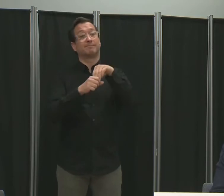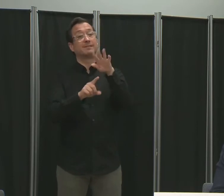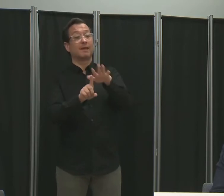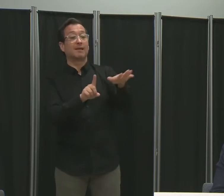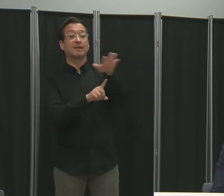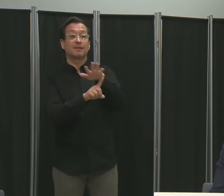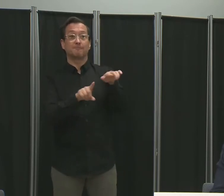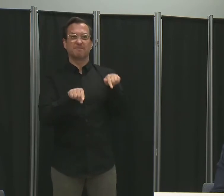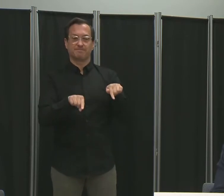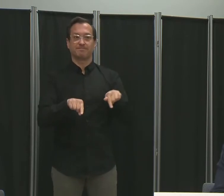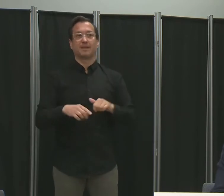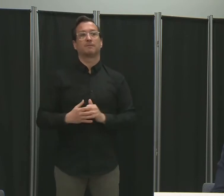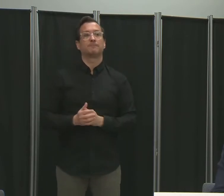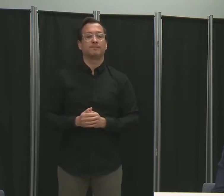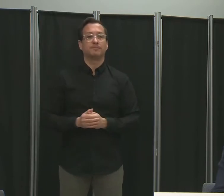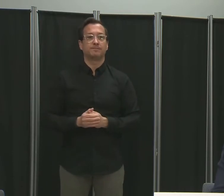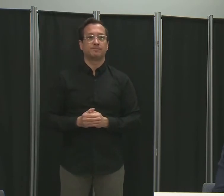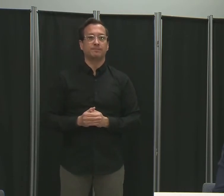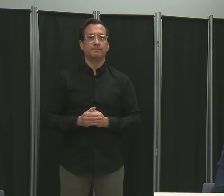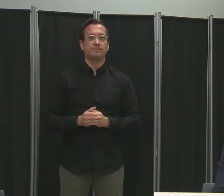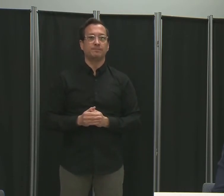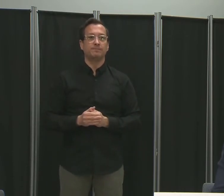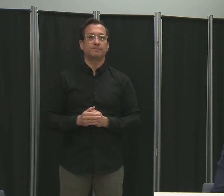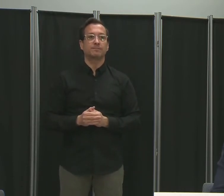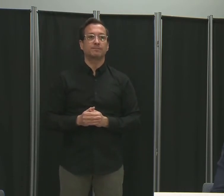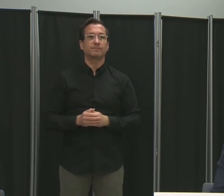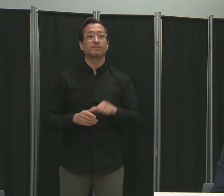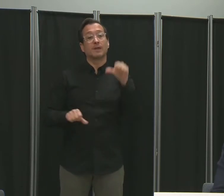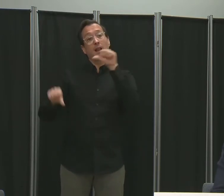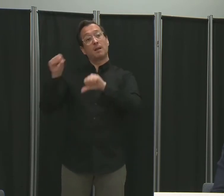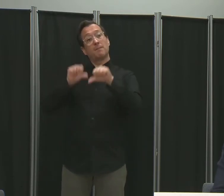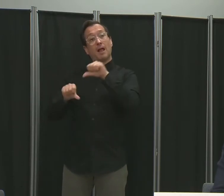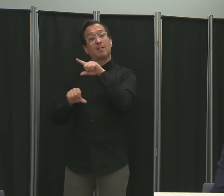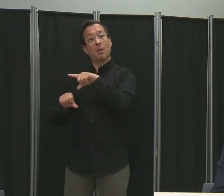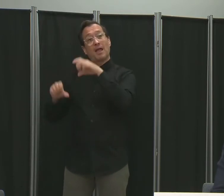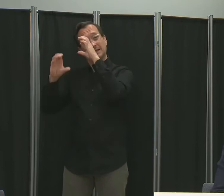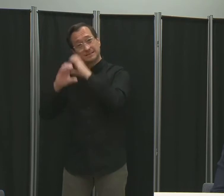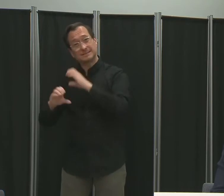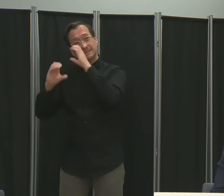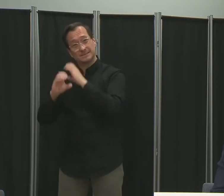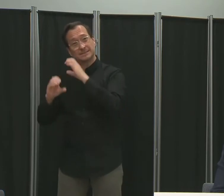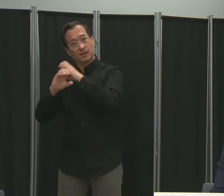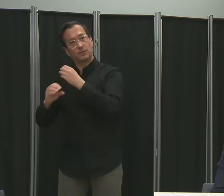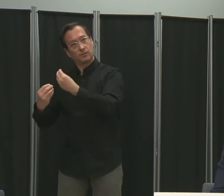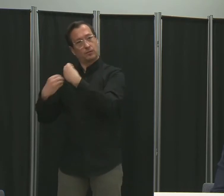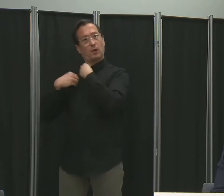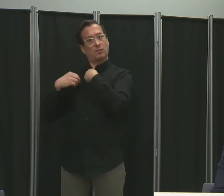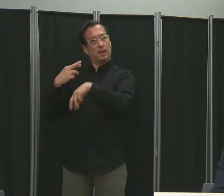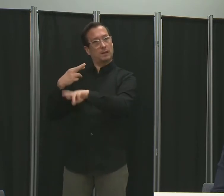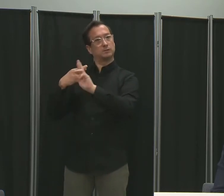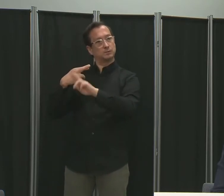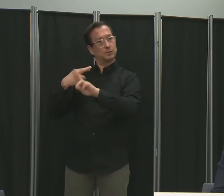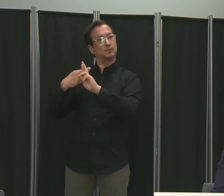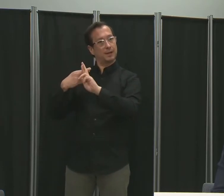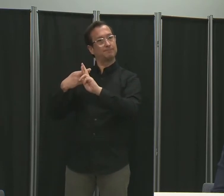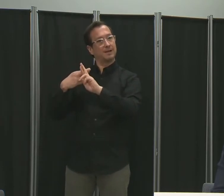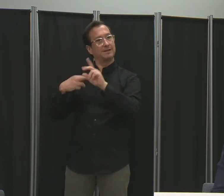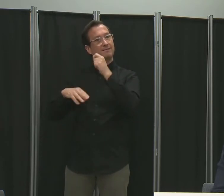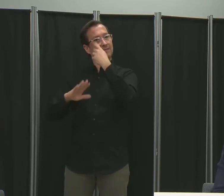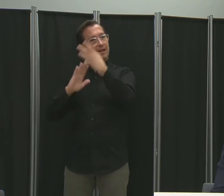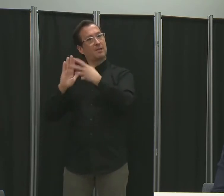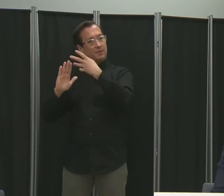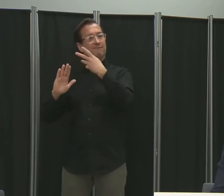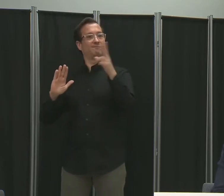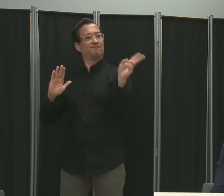des prélèvements et nos laboratoires arrive quand même à nous donner des résultats en moins de 24 heures donc c'est quand même